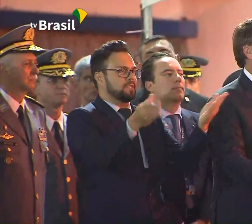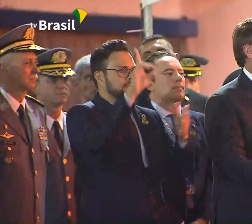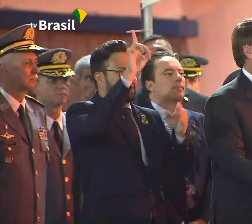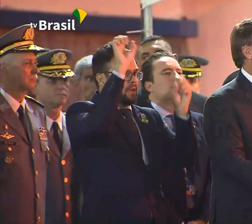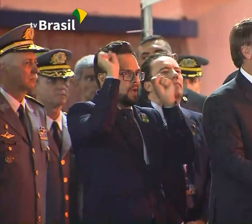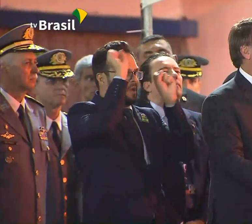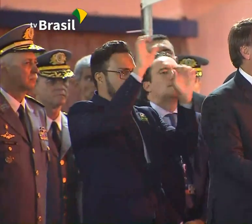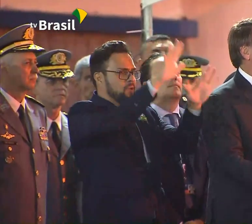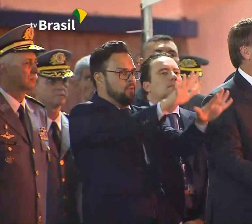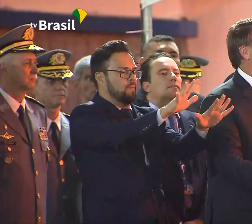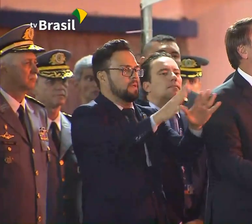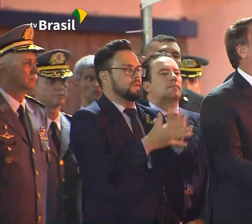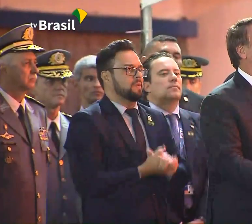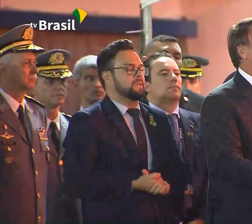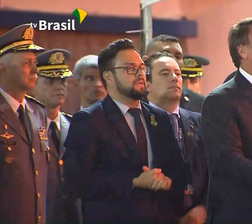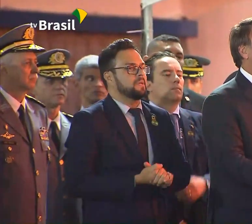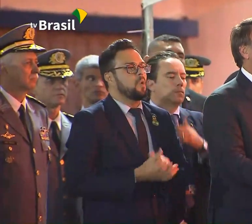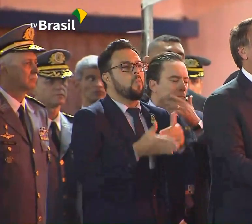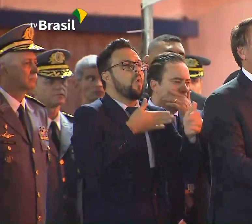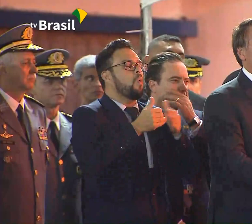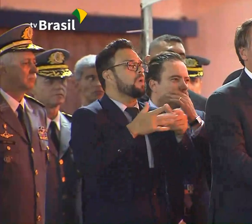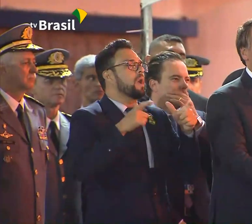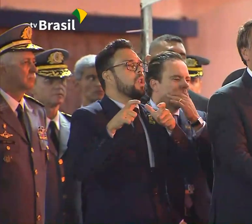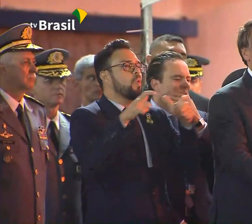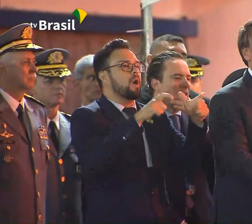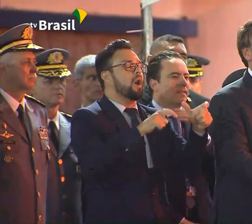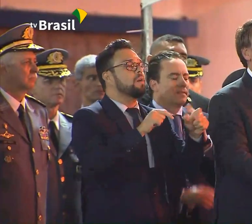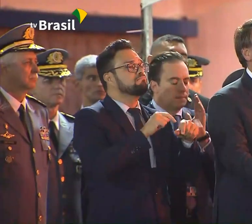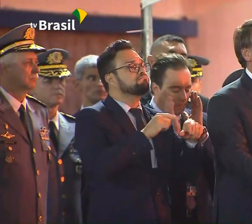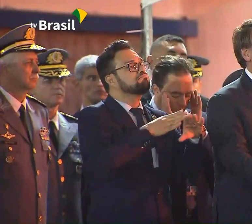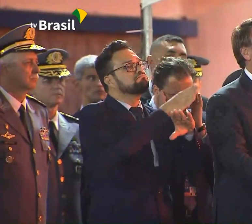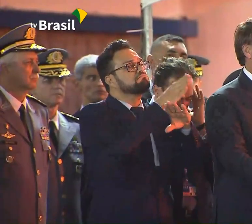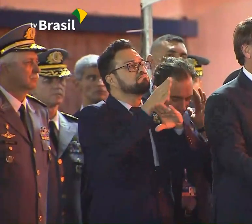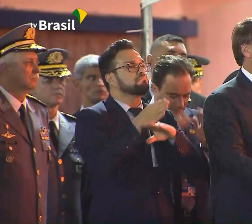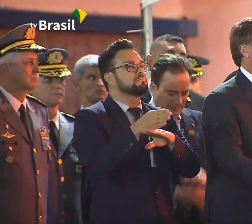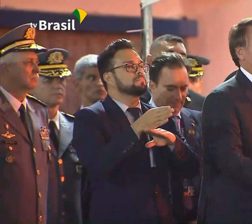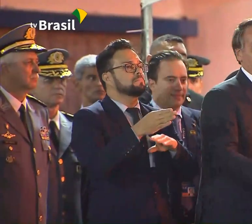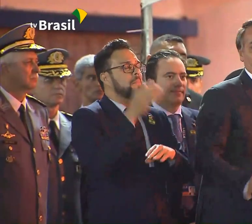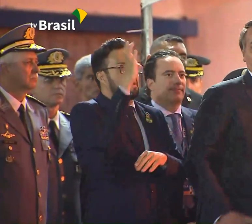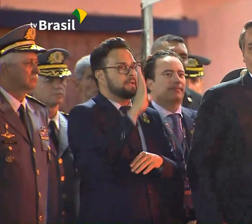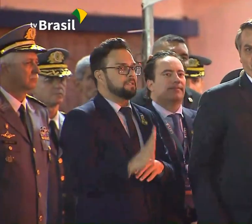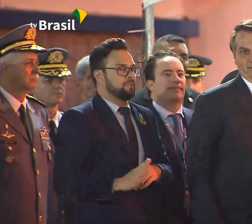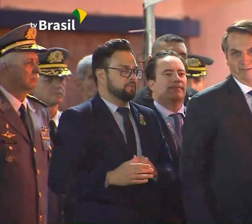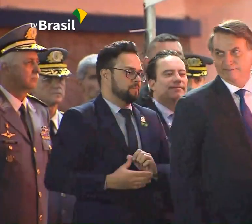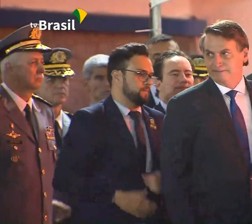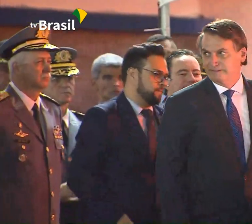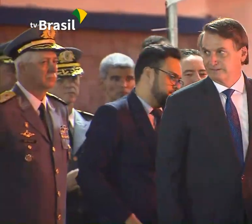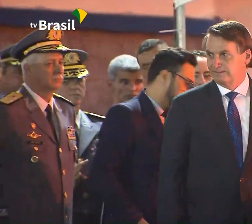ilumine onde quer que seja que vocês estejam nesse nosso querido Brasil.